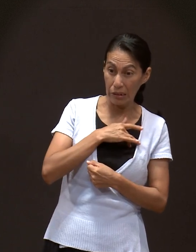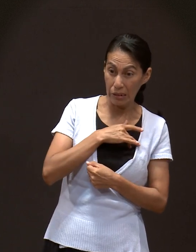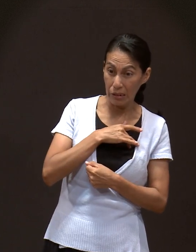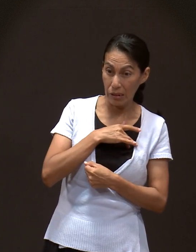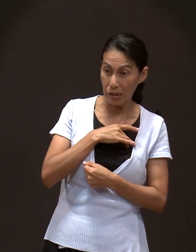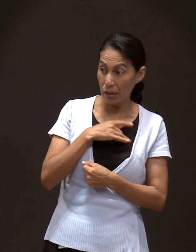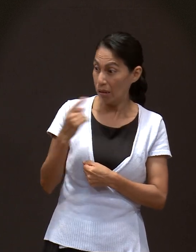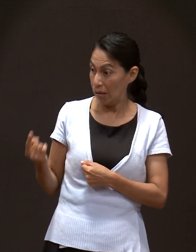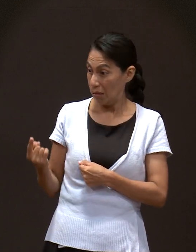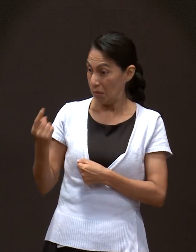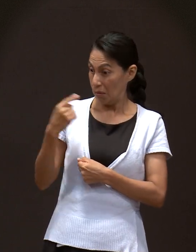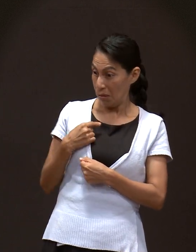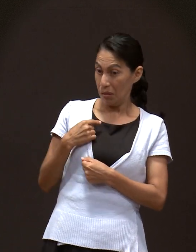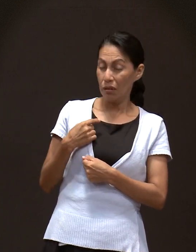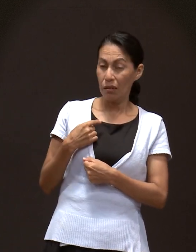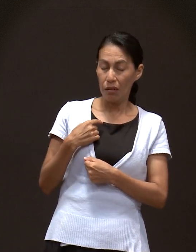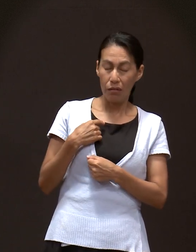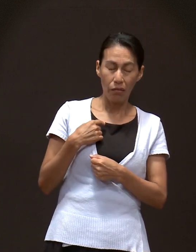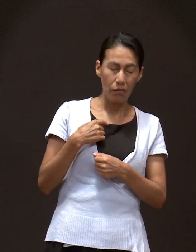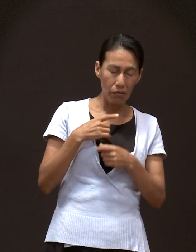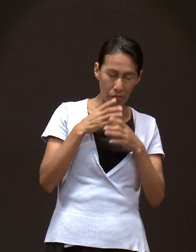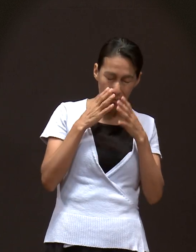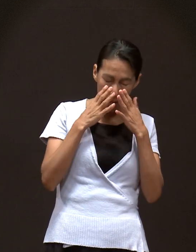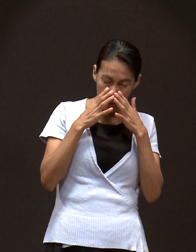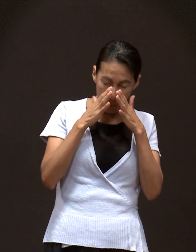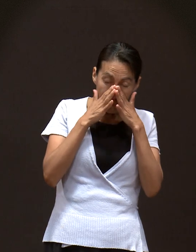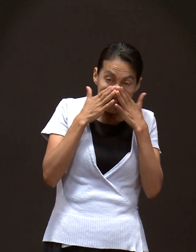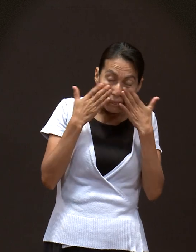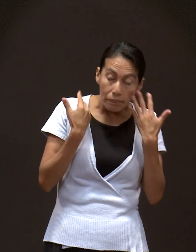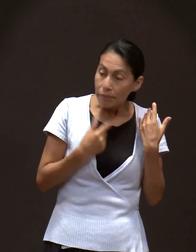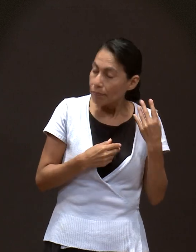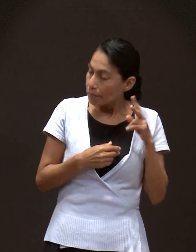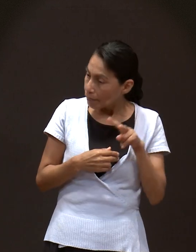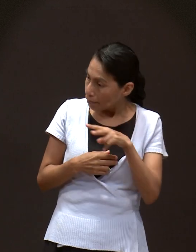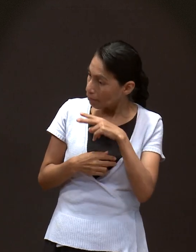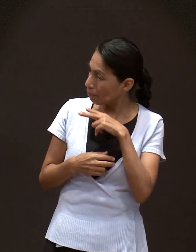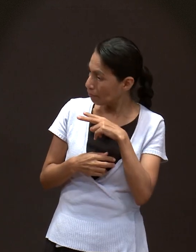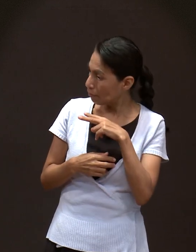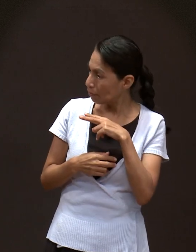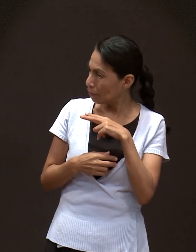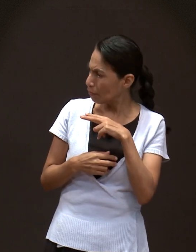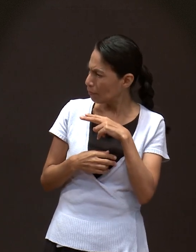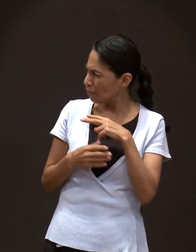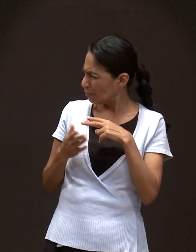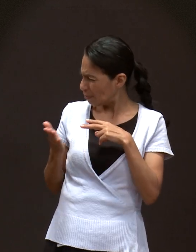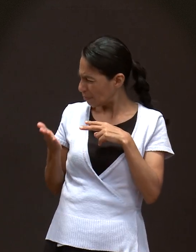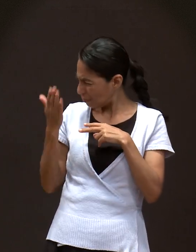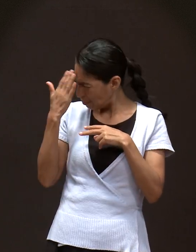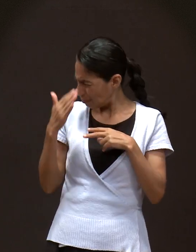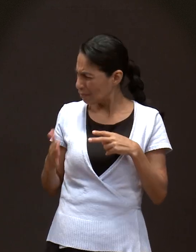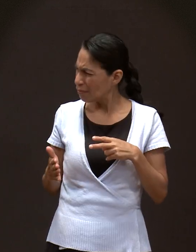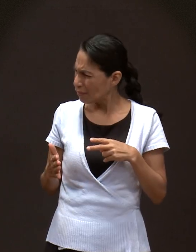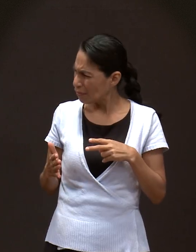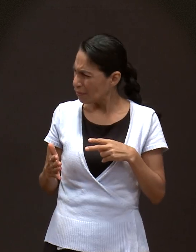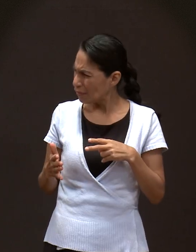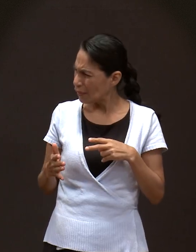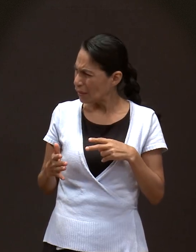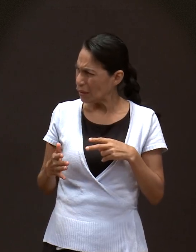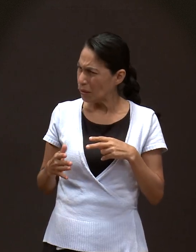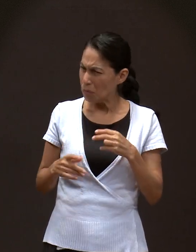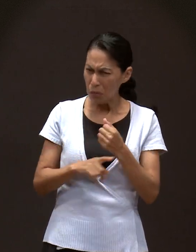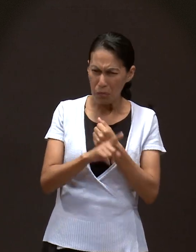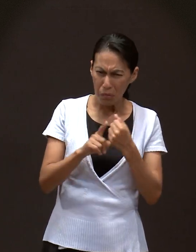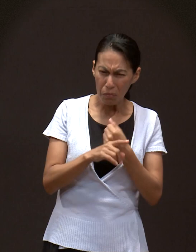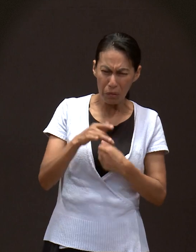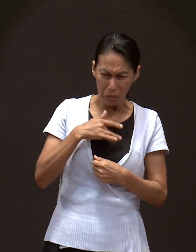yo estaba pasando. Y entonces se me fueron las lágrimas, la volteo a ver y no le dije nada, solo me cuestioné y dije, ¿cómo sabe usted